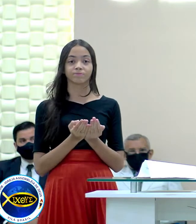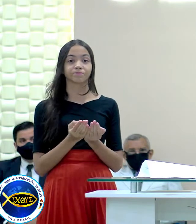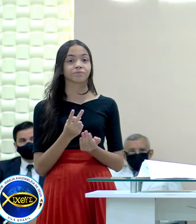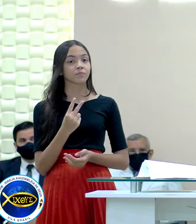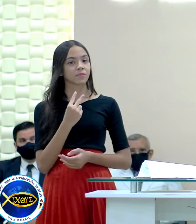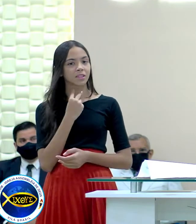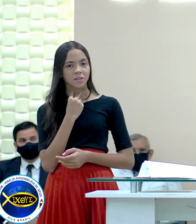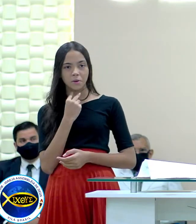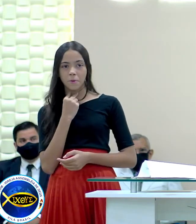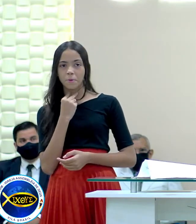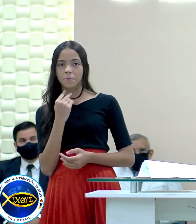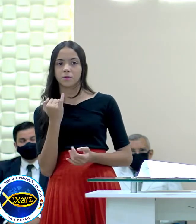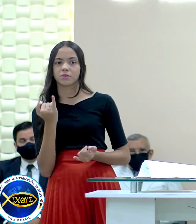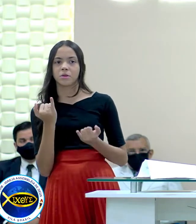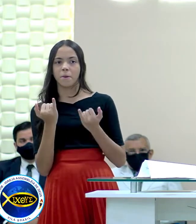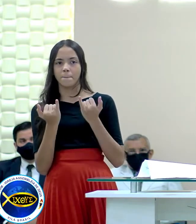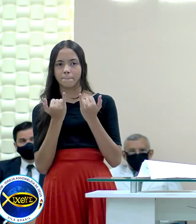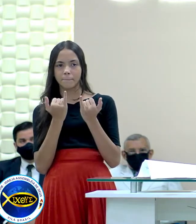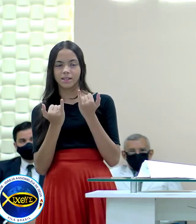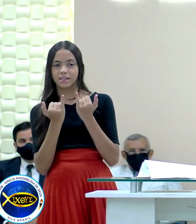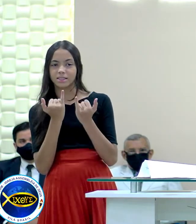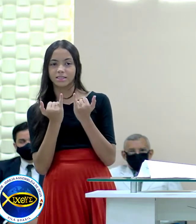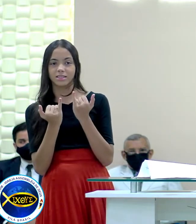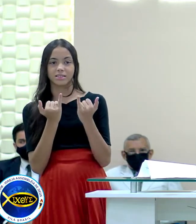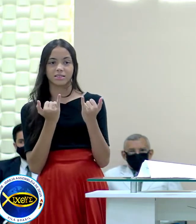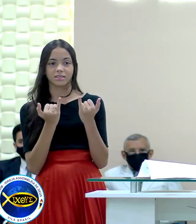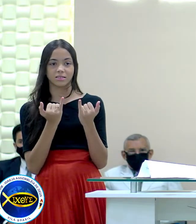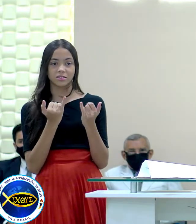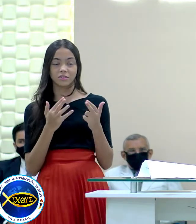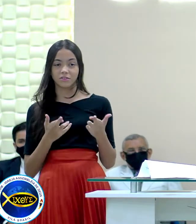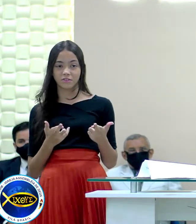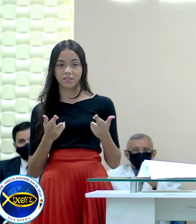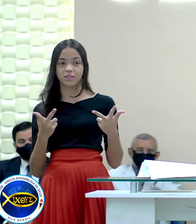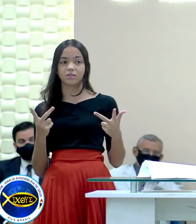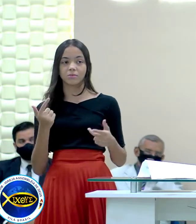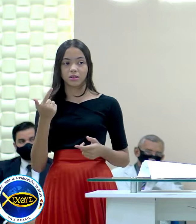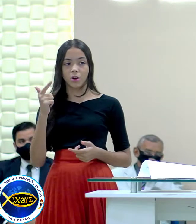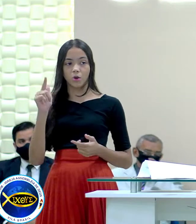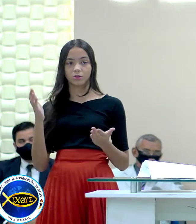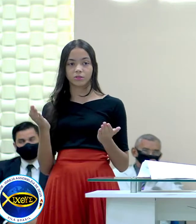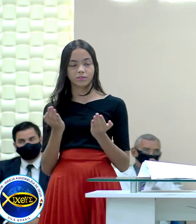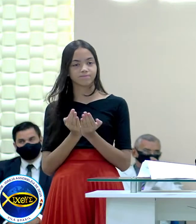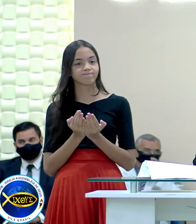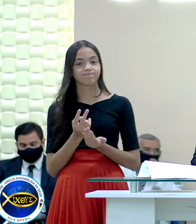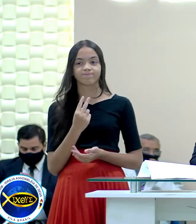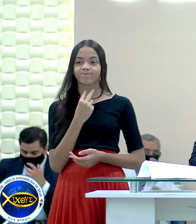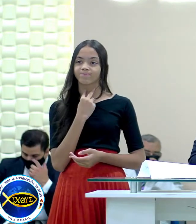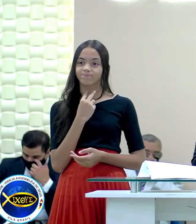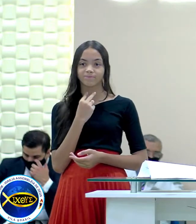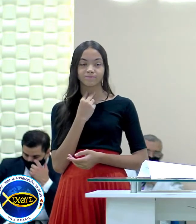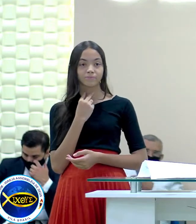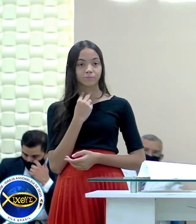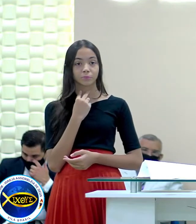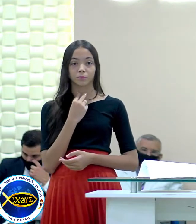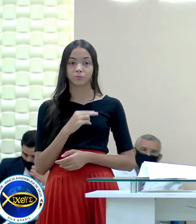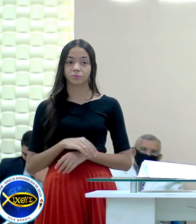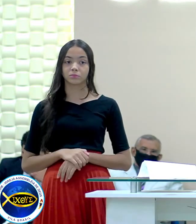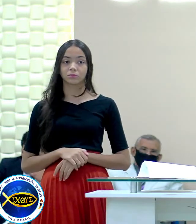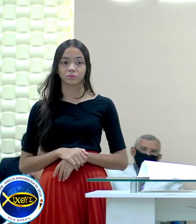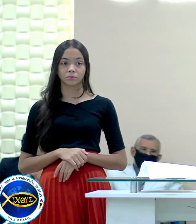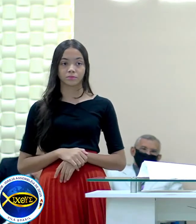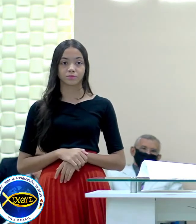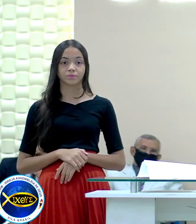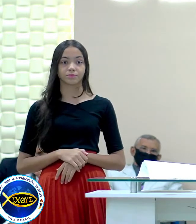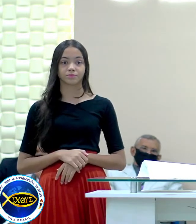pode parecer estranha para o outro crente. Não pode, irmãos. É estranho quando um